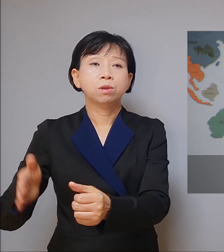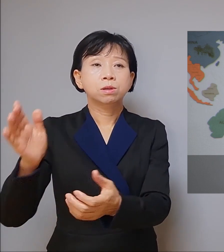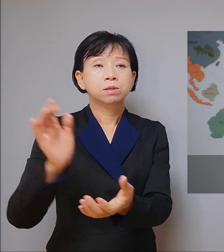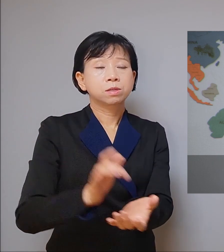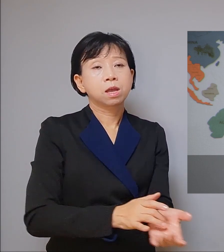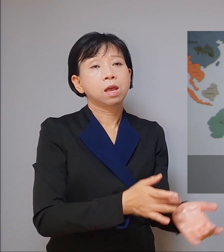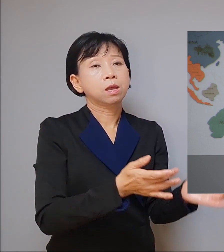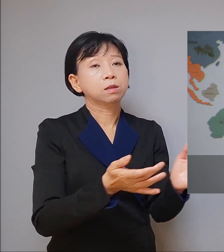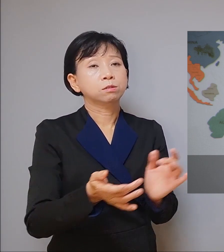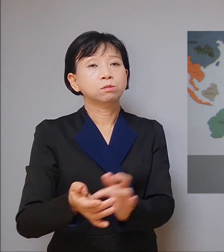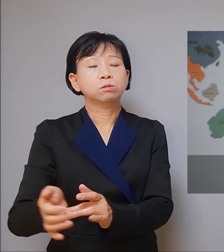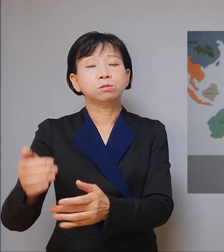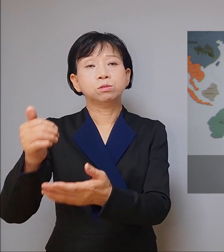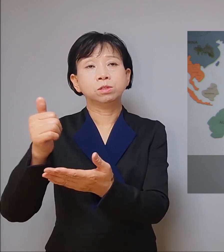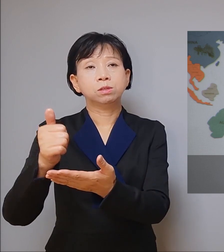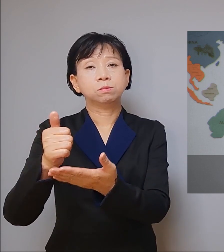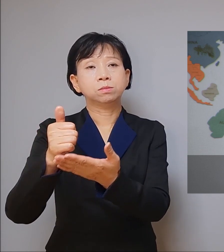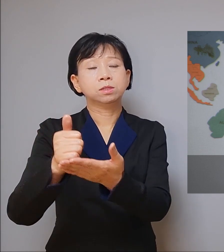나오시오.